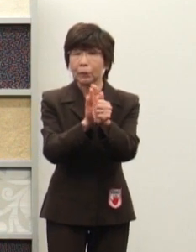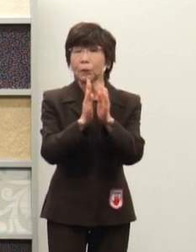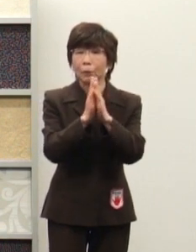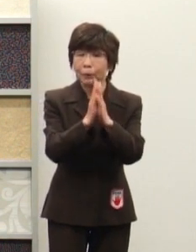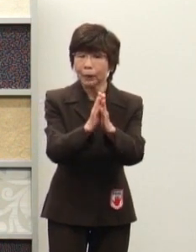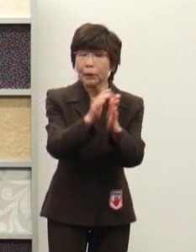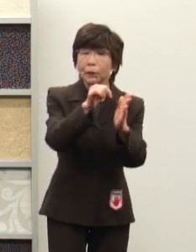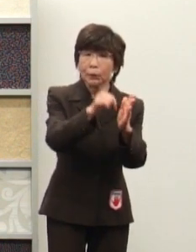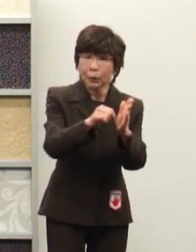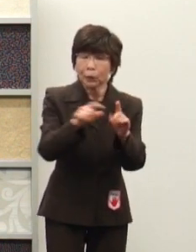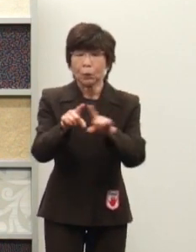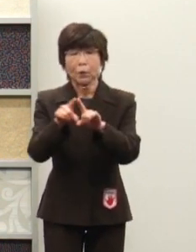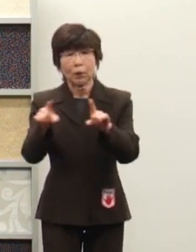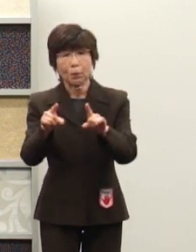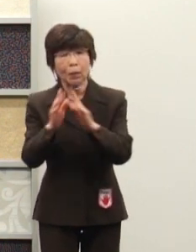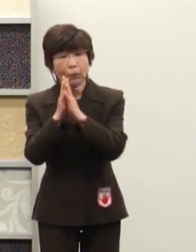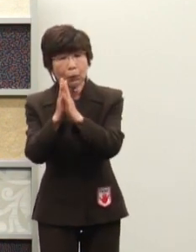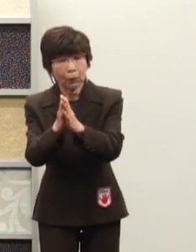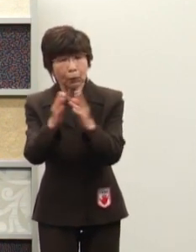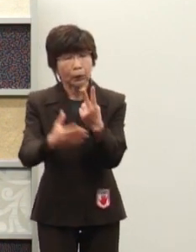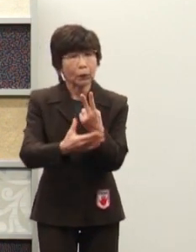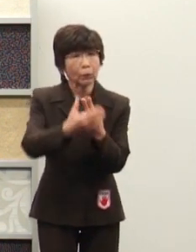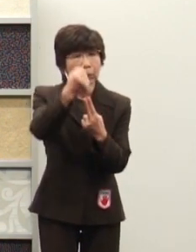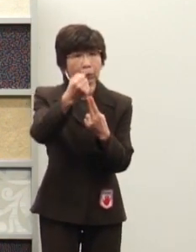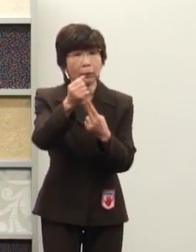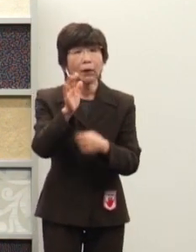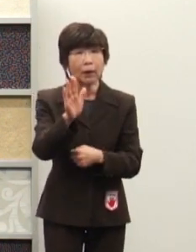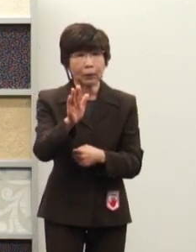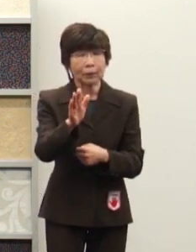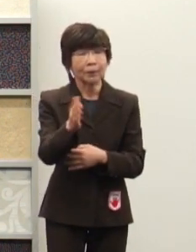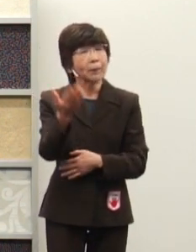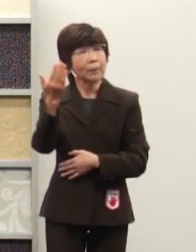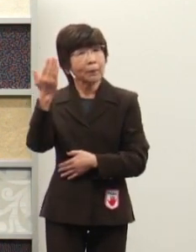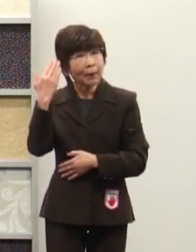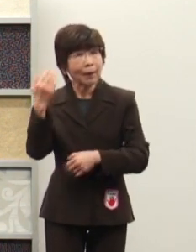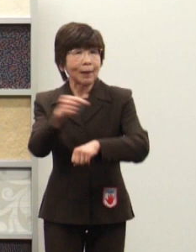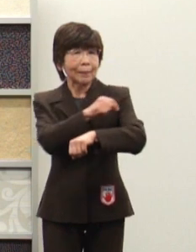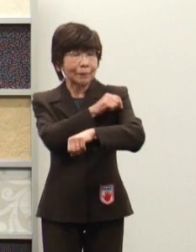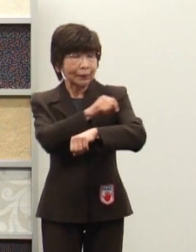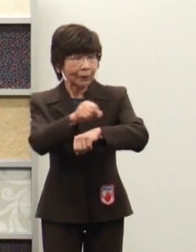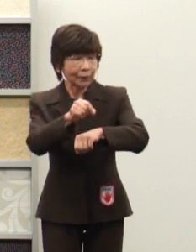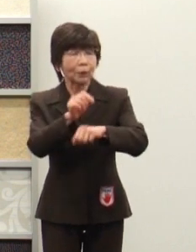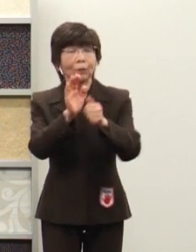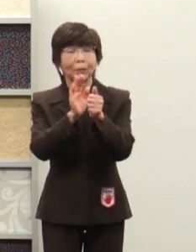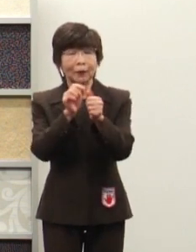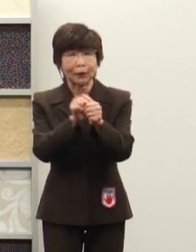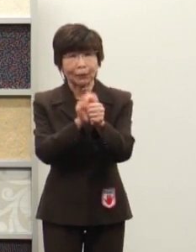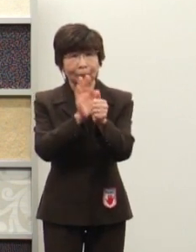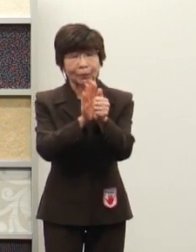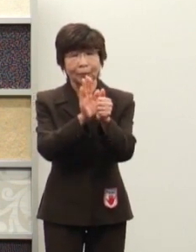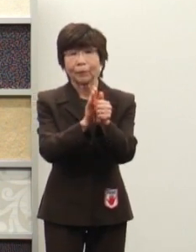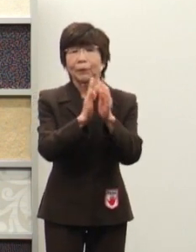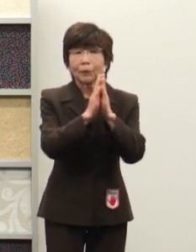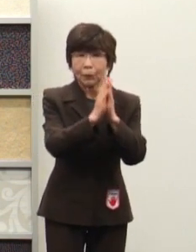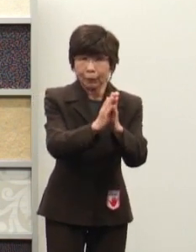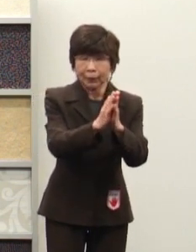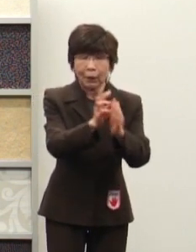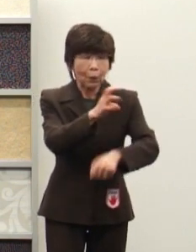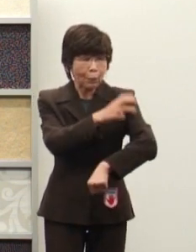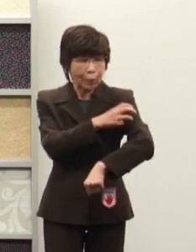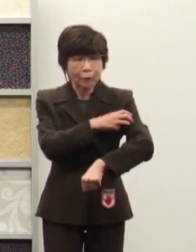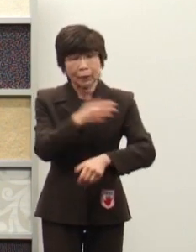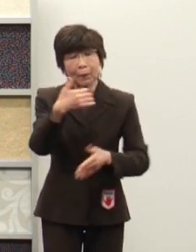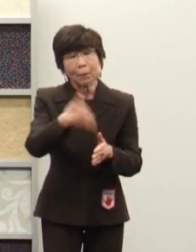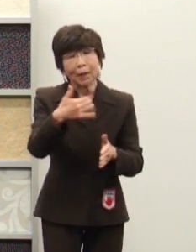して一緒になってますよね。でその中にはもともと臨時特別の要請だった、ワクチン未接種者